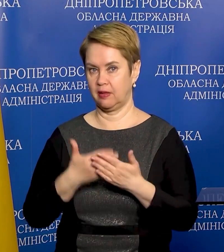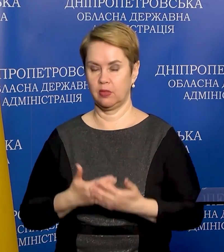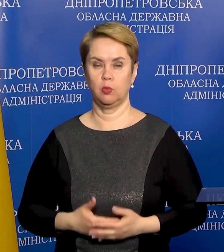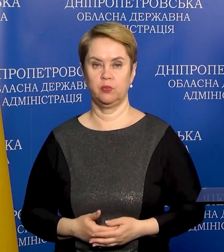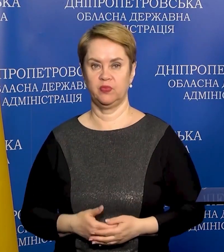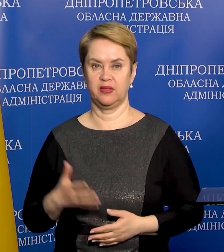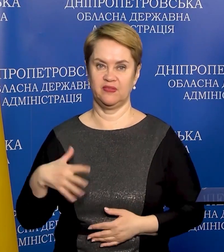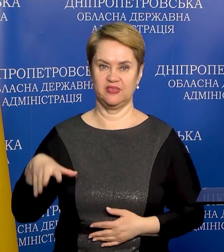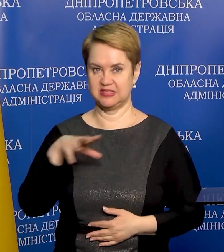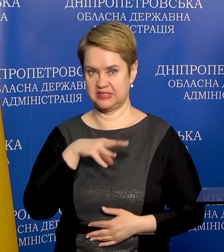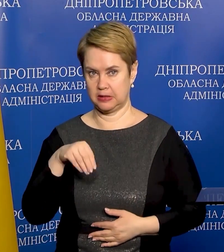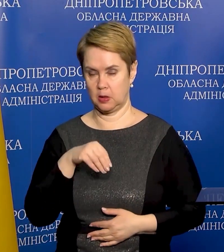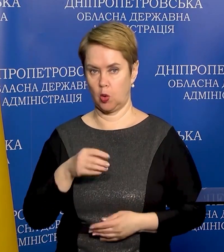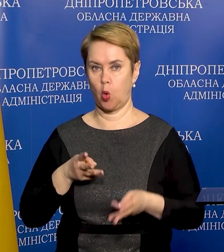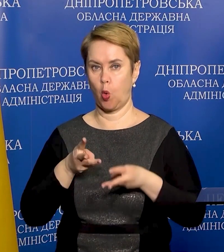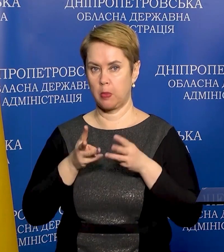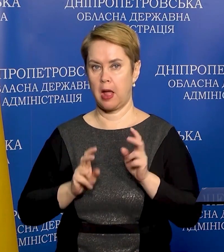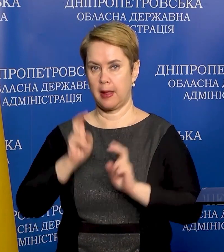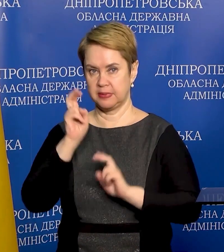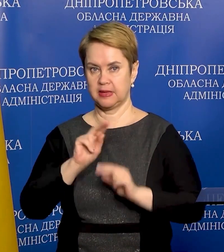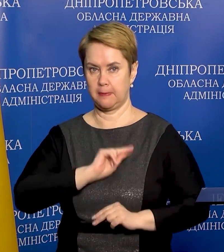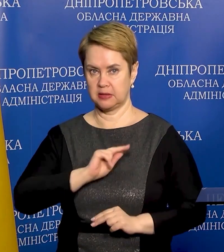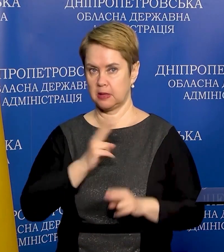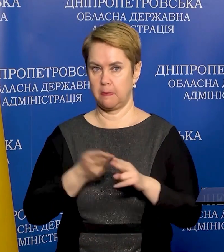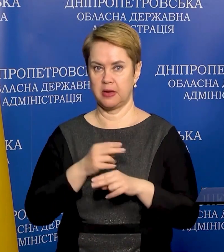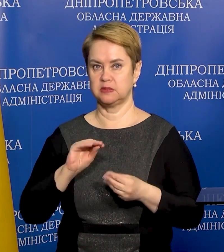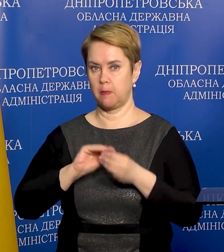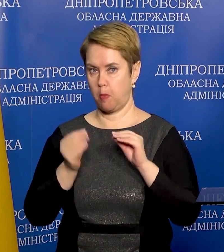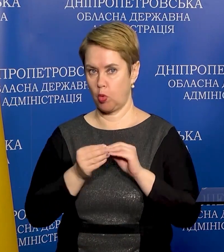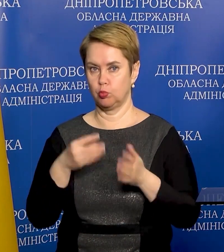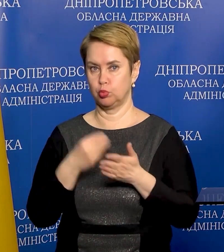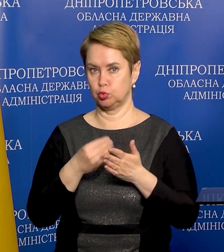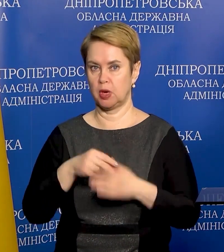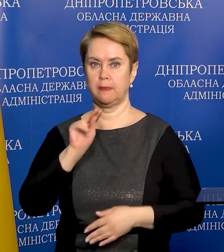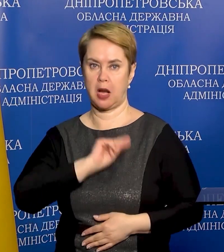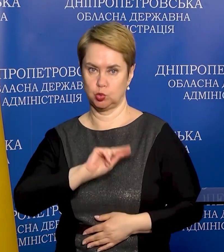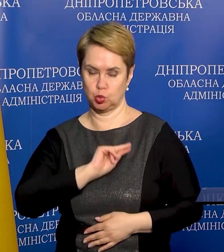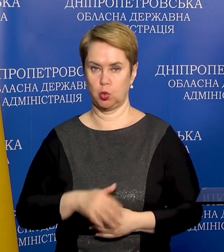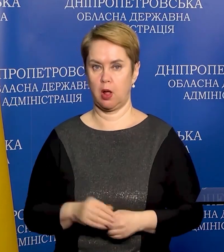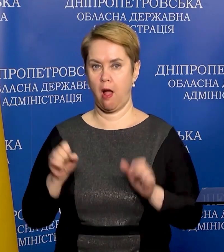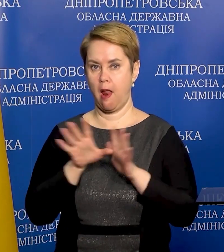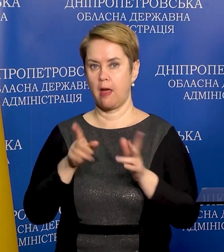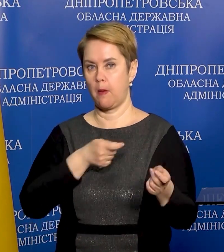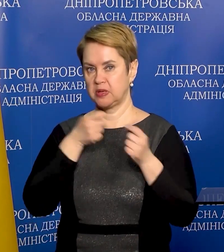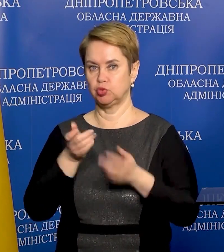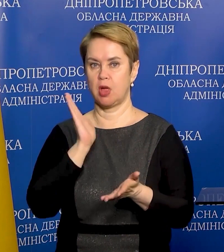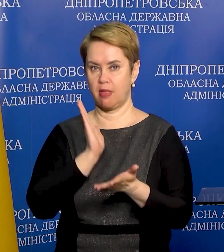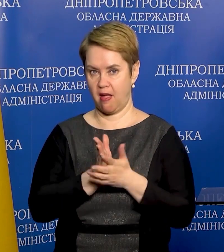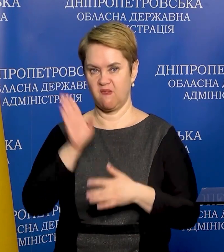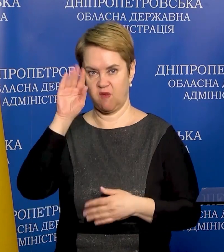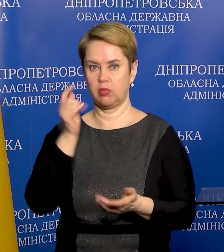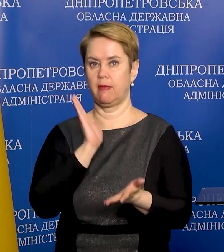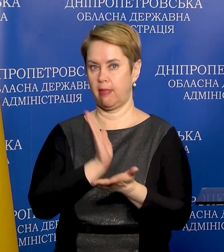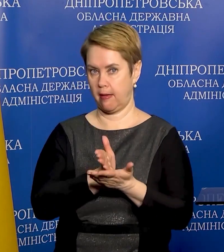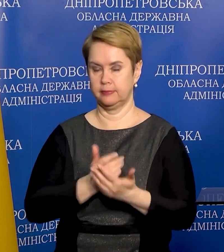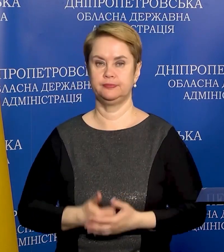ефективному. Всі комунальні підприємства працюють без збою, бюджет працює, електропостачання є,